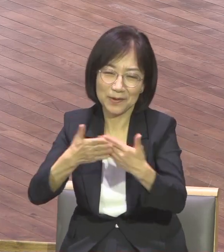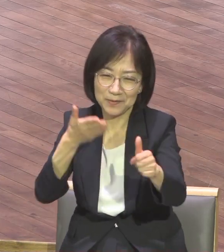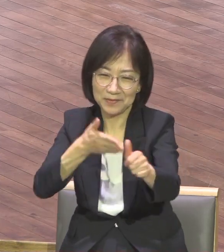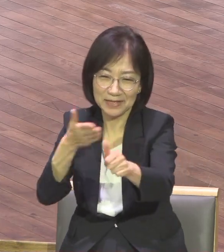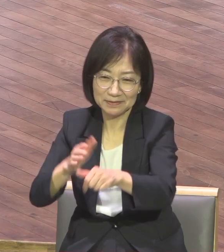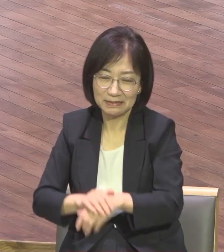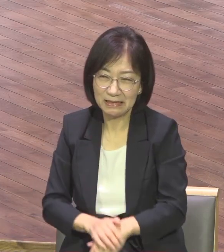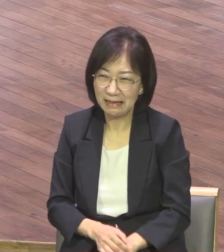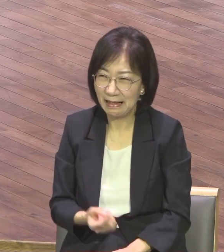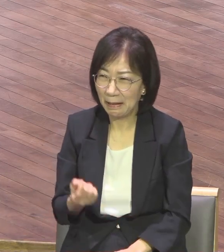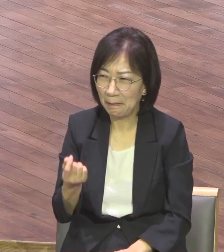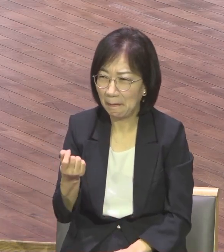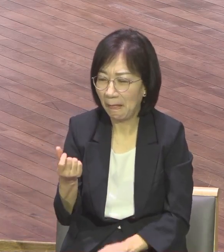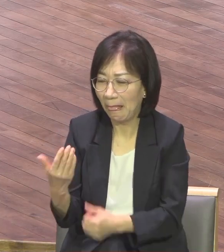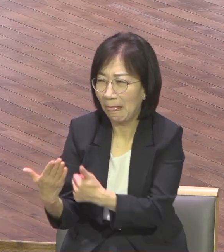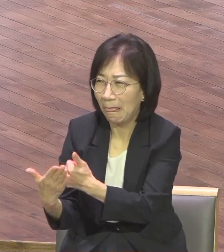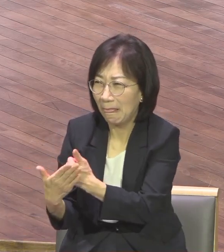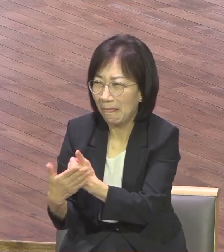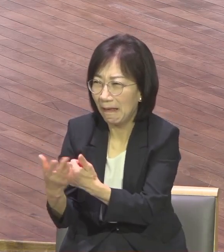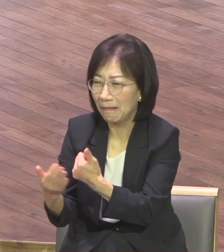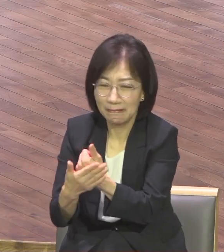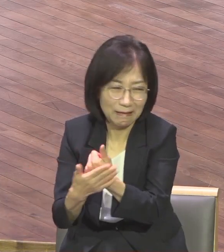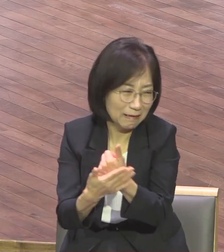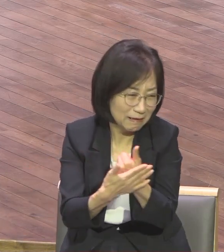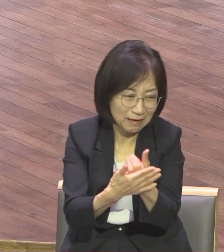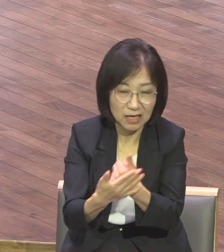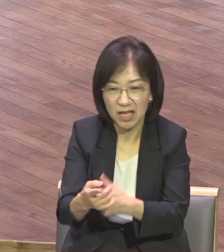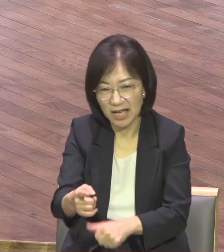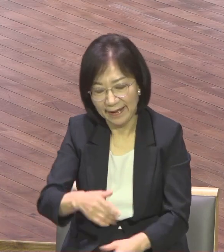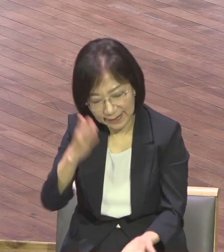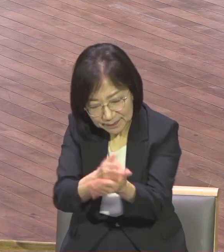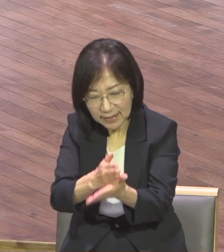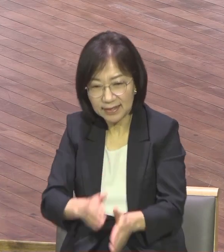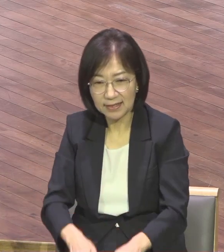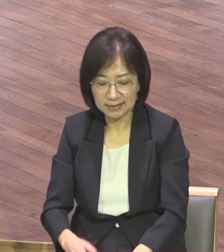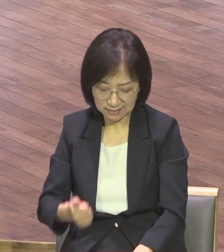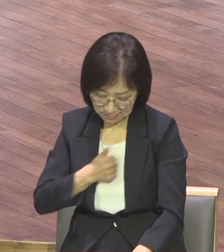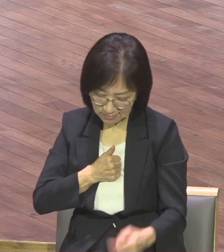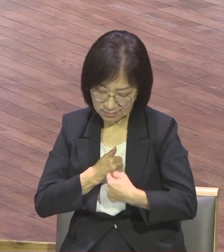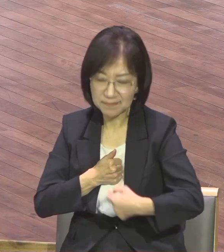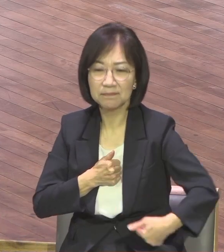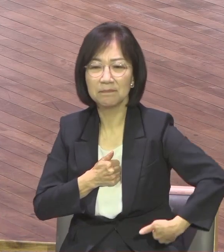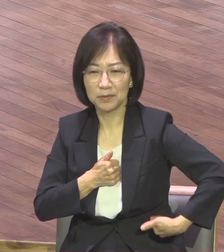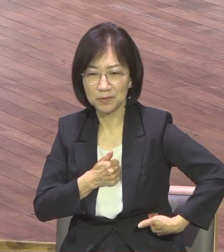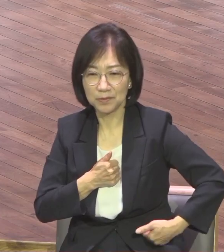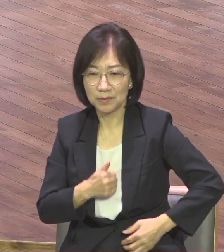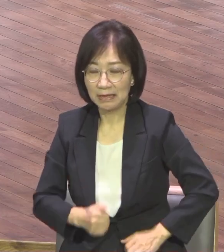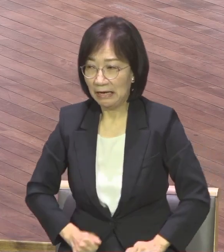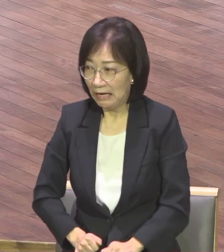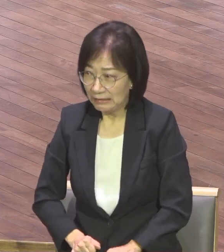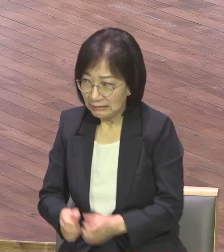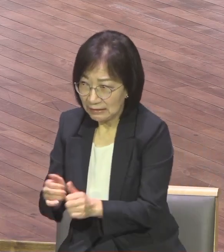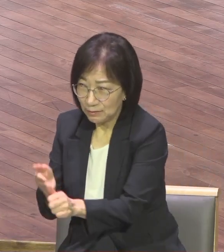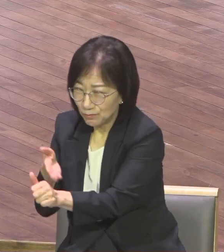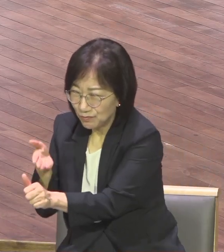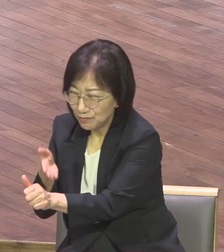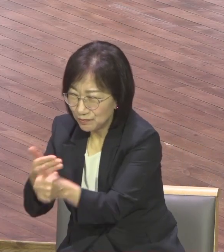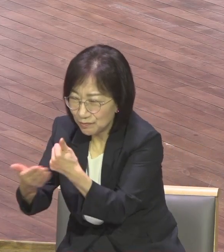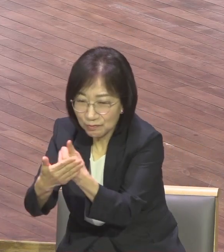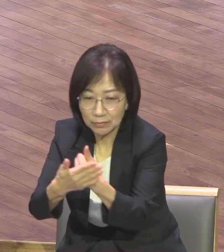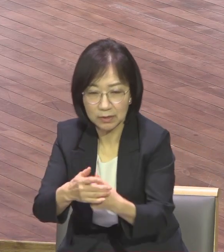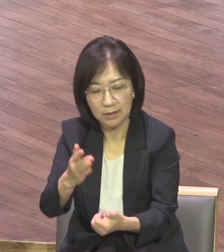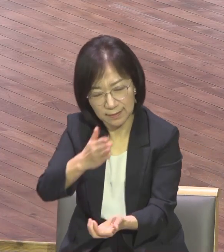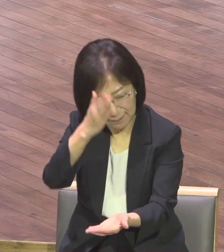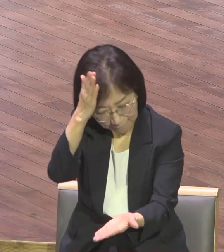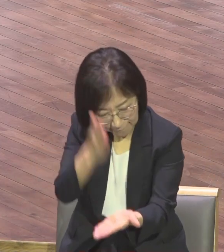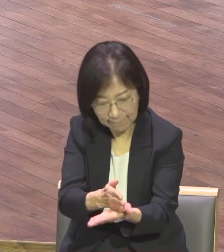시시하게 구걸하듯이, 뭐, 치사하게, 영적 자존심이 있어야지. 뭐 사람 머지합니까? 저는 내